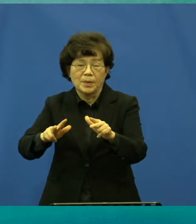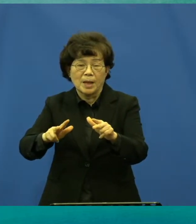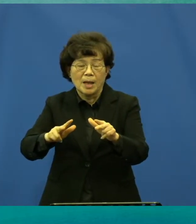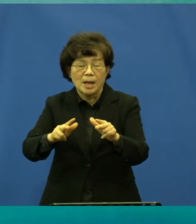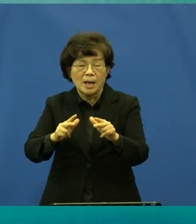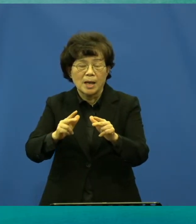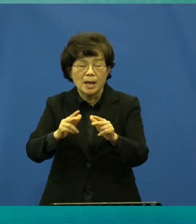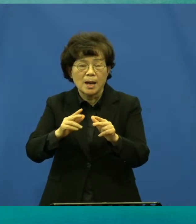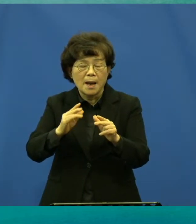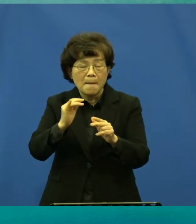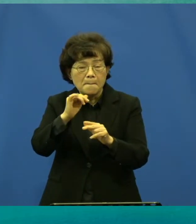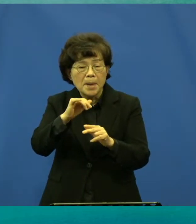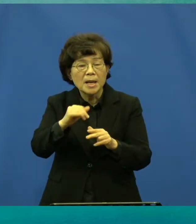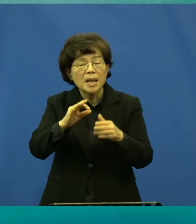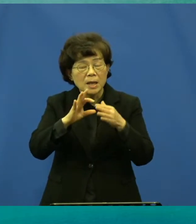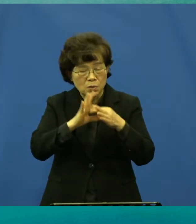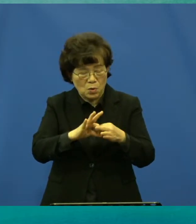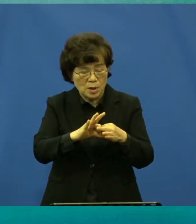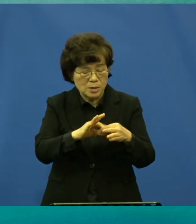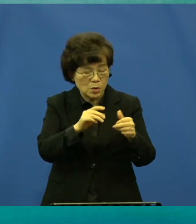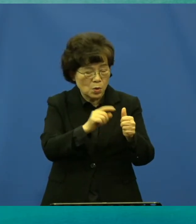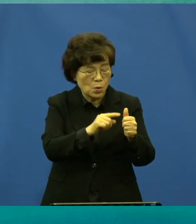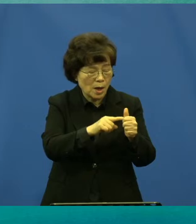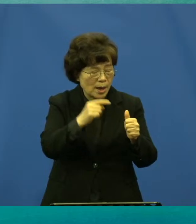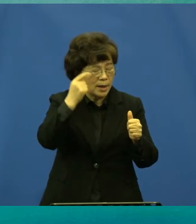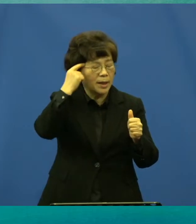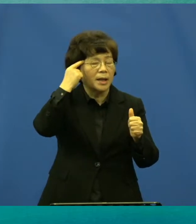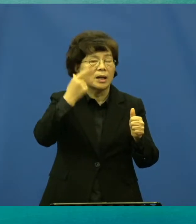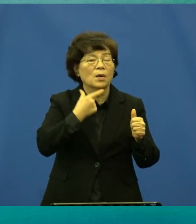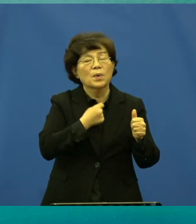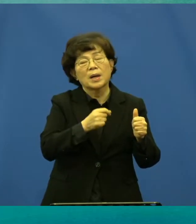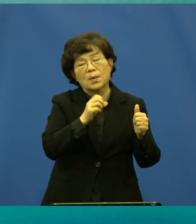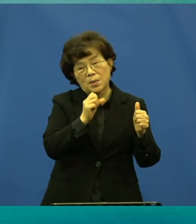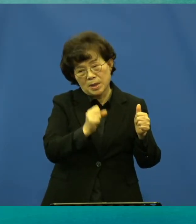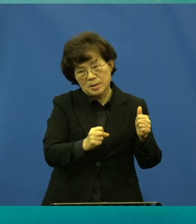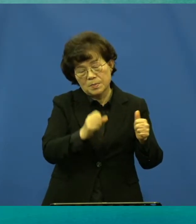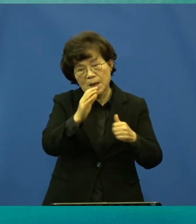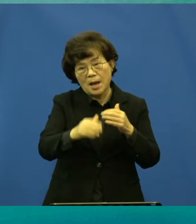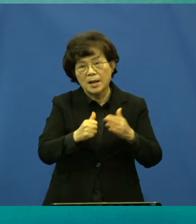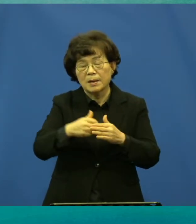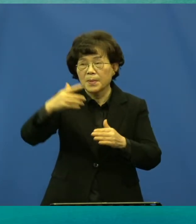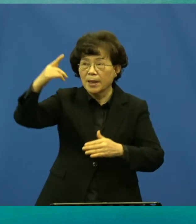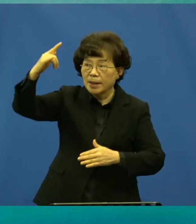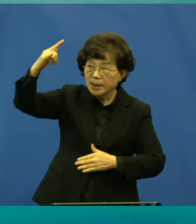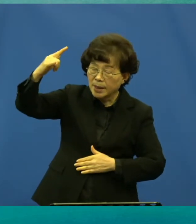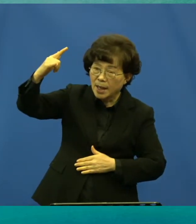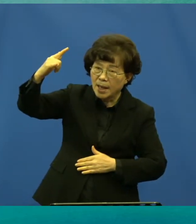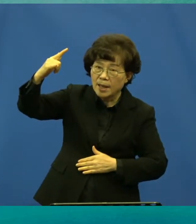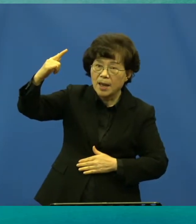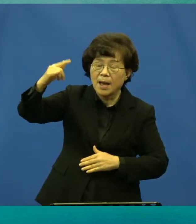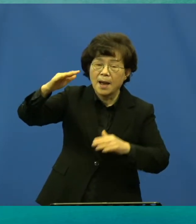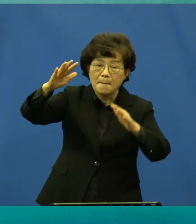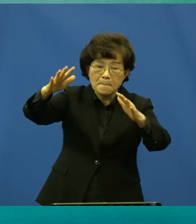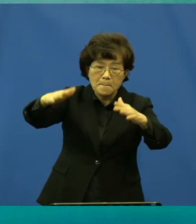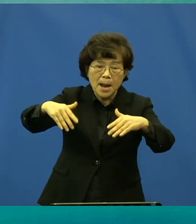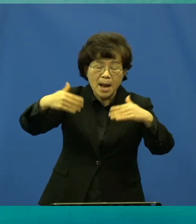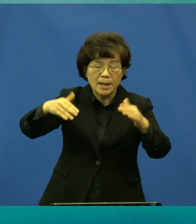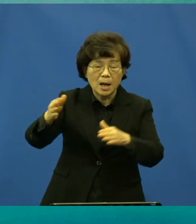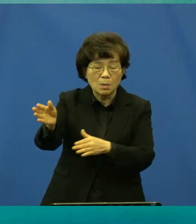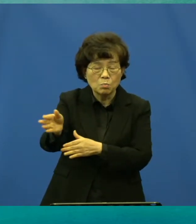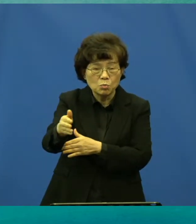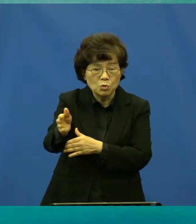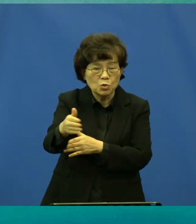사용하셔서 요나에게 메시지를 주시죠. 하나님은 태양, 바람,